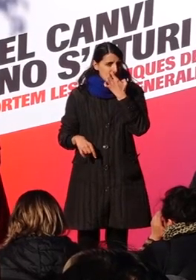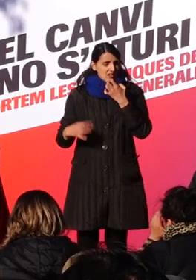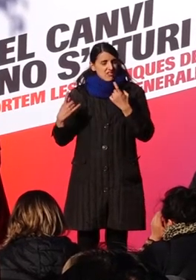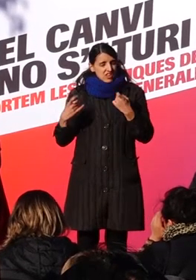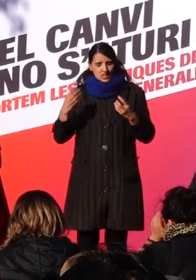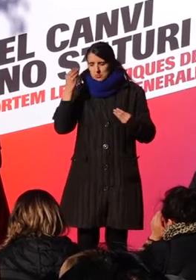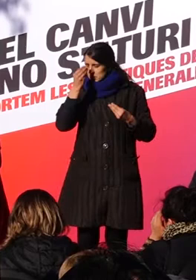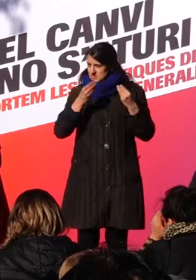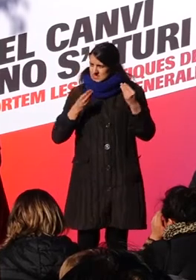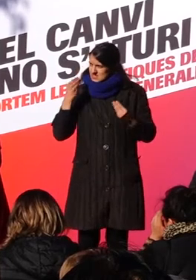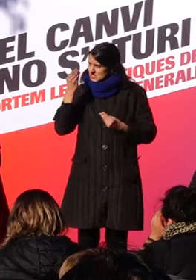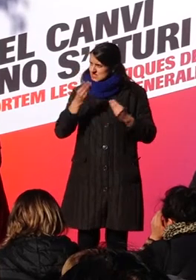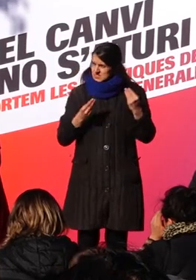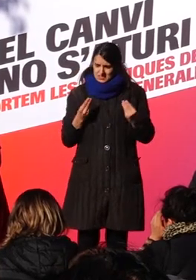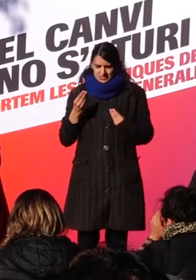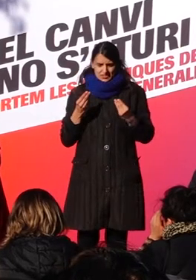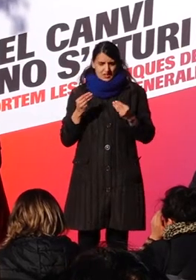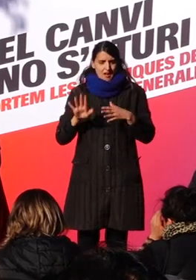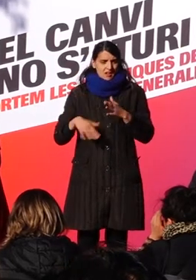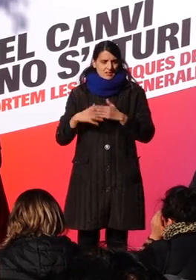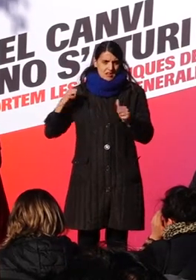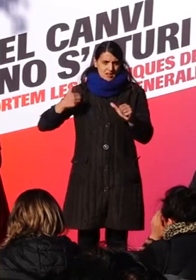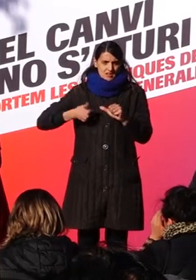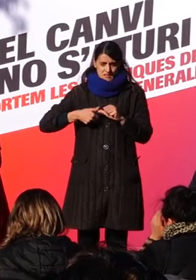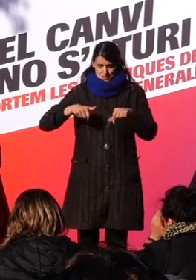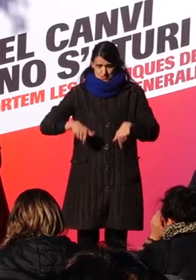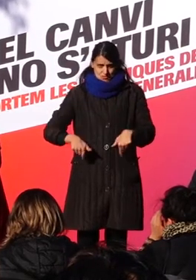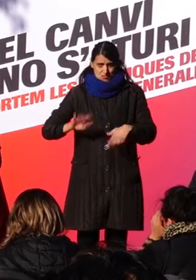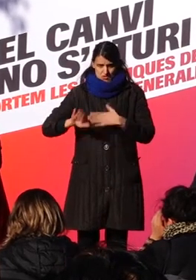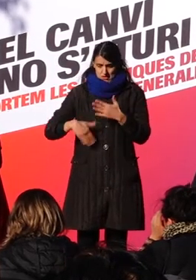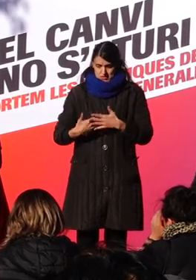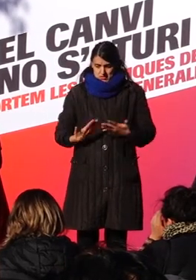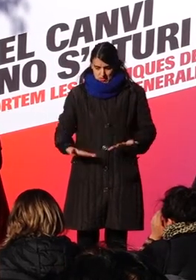posible que hasta el día de hoy se sigue